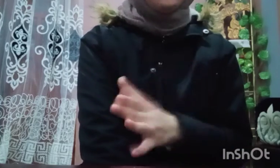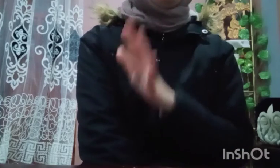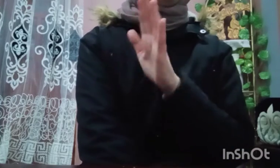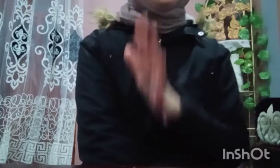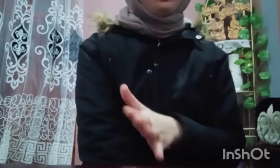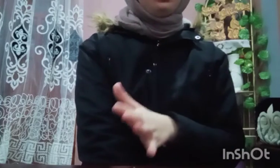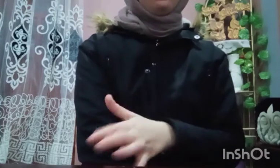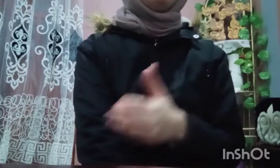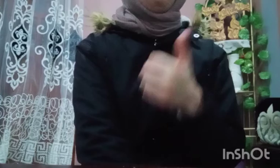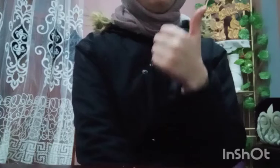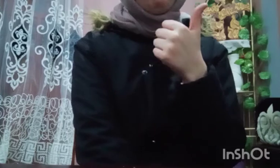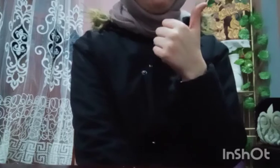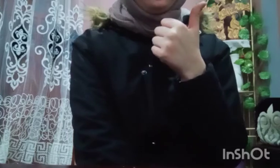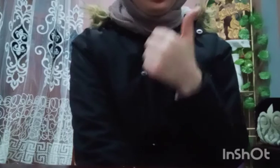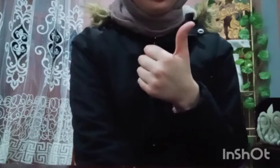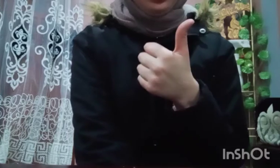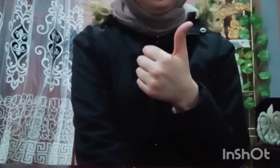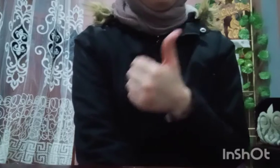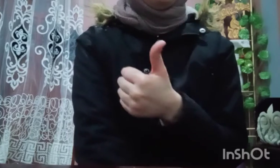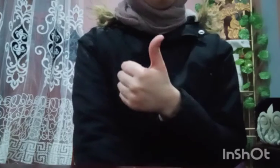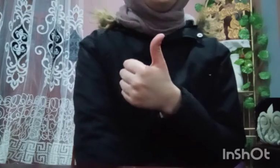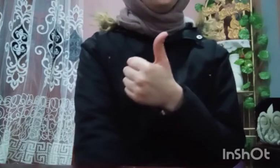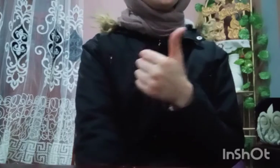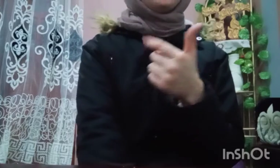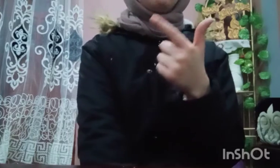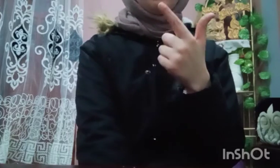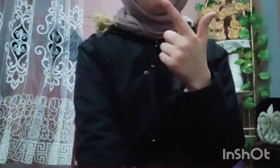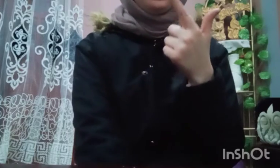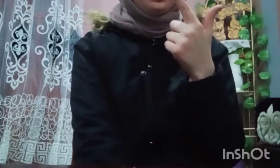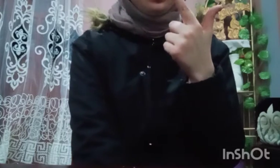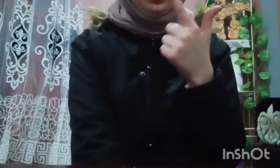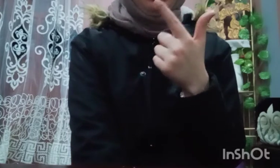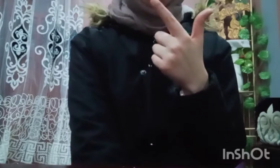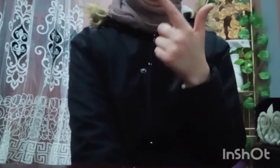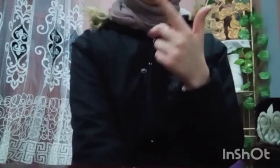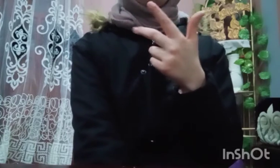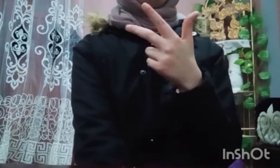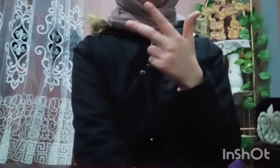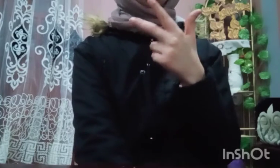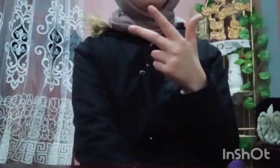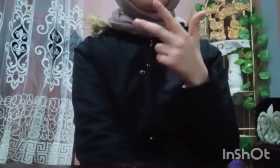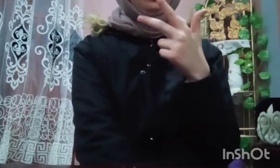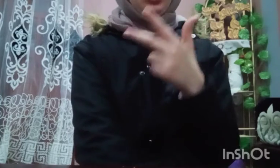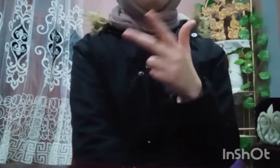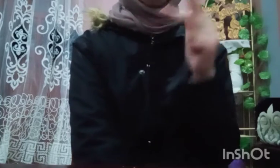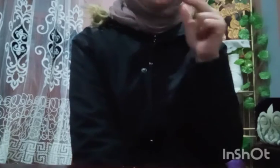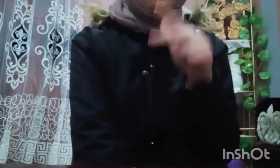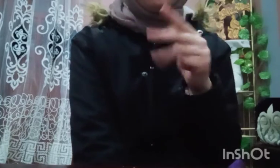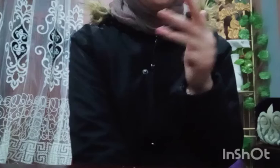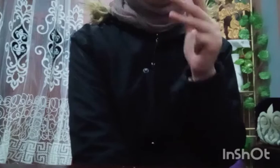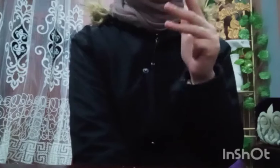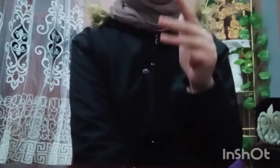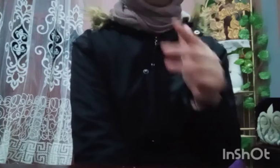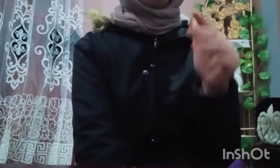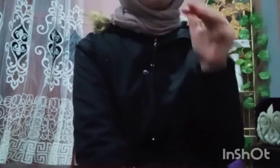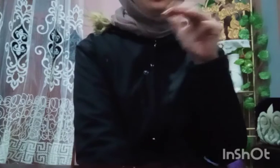على قلبي كنت نعبد فيه بطريقه صحيحه وقربت ربي بطريقه صحيحه ودعيت ربي بطريقه صحيحه وخشعت بالطريقه